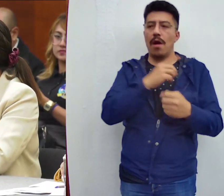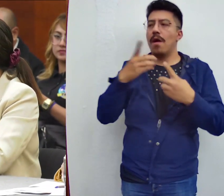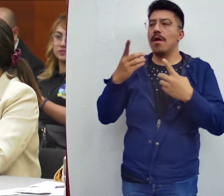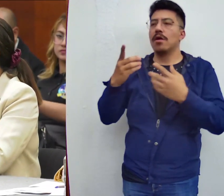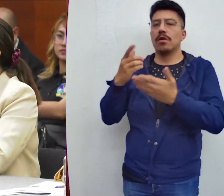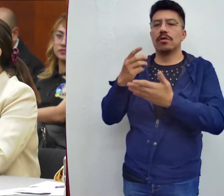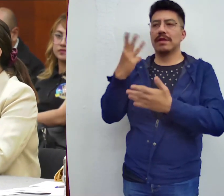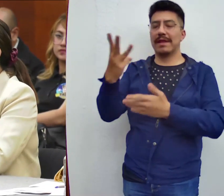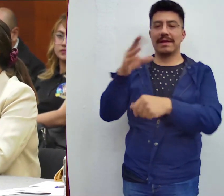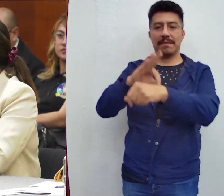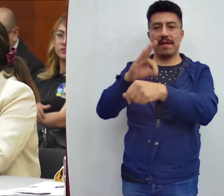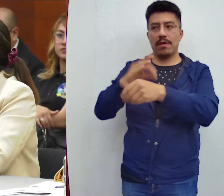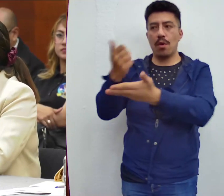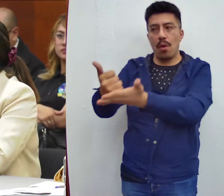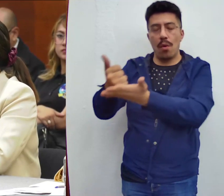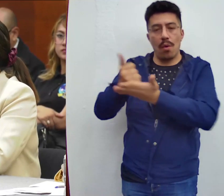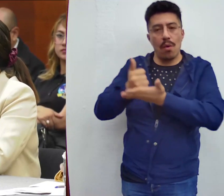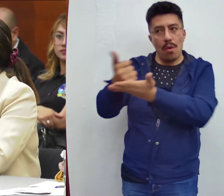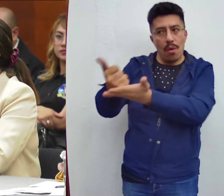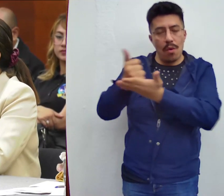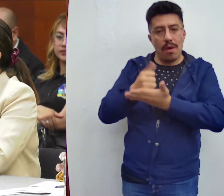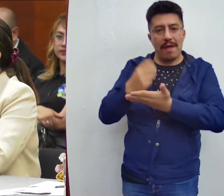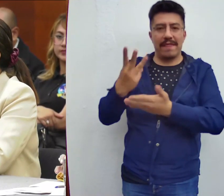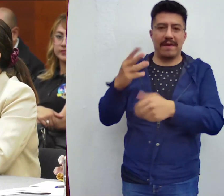rehabilitación y pues yo sí quiero